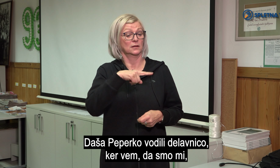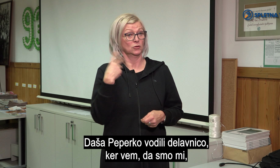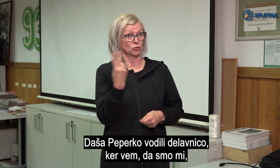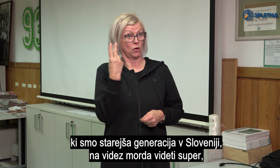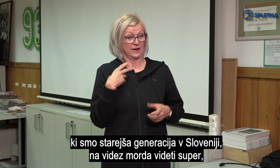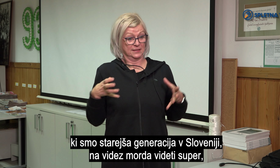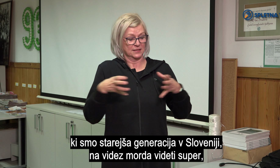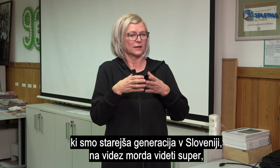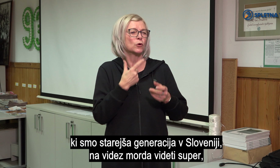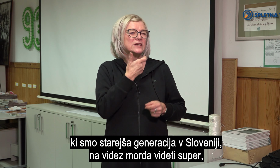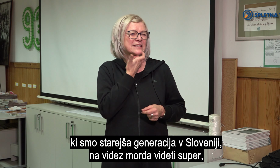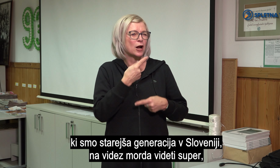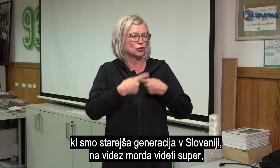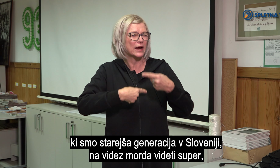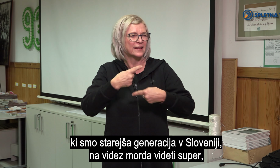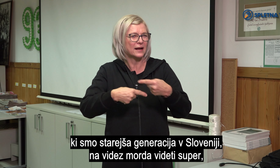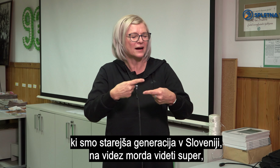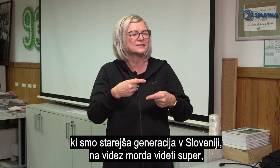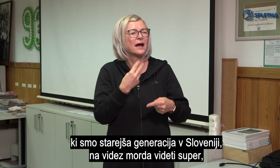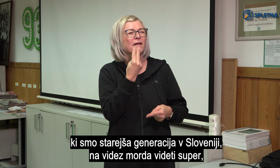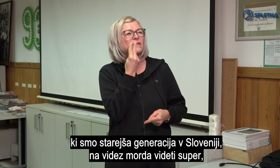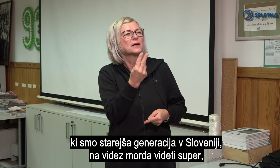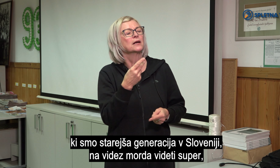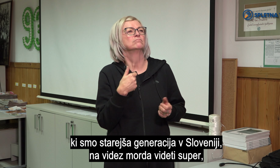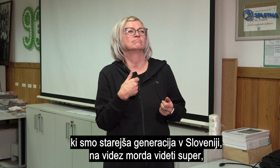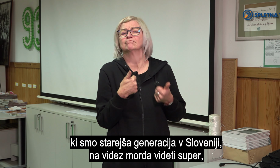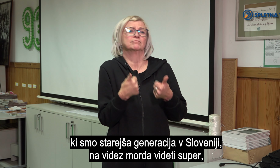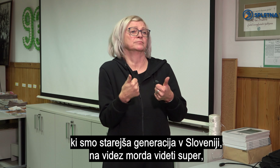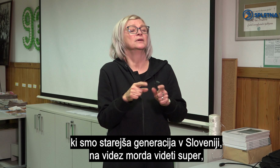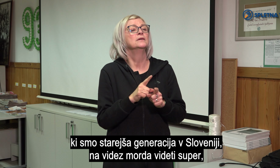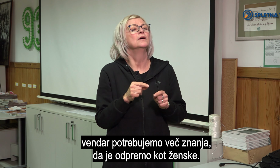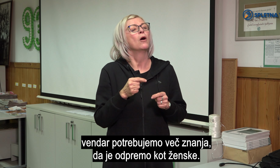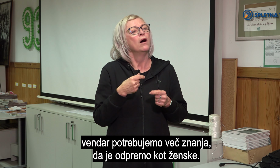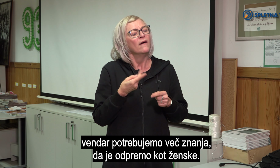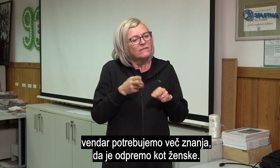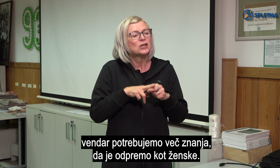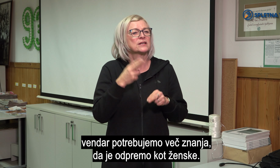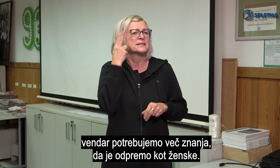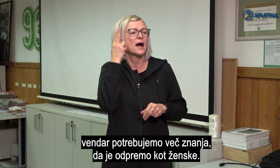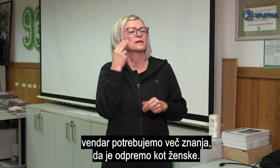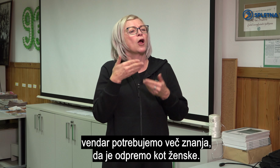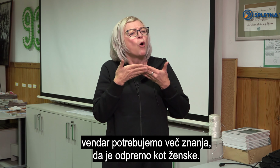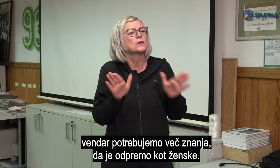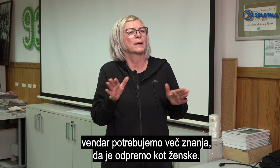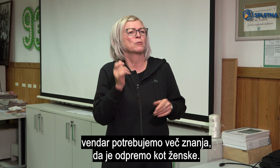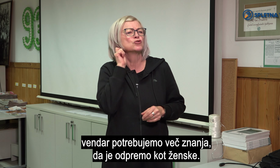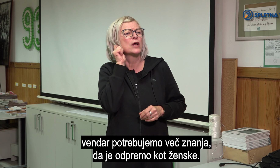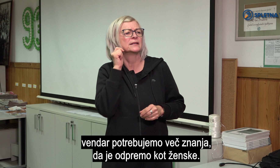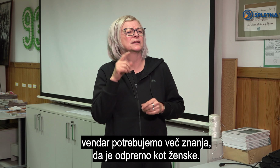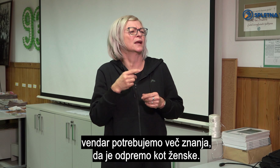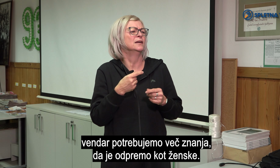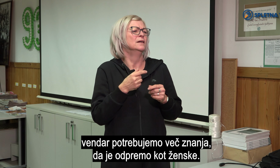Sloveniji, na videz morda videti super, vendar potrebujemo več znanja, da se odpremo kot ženske.